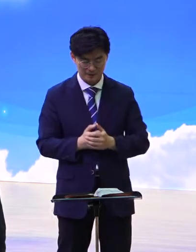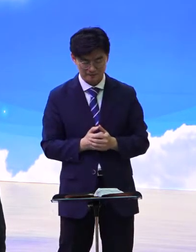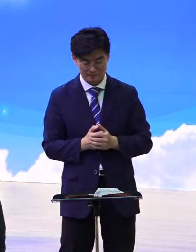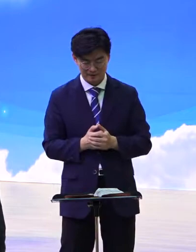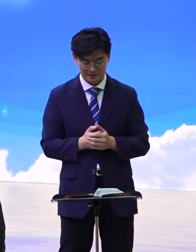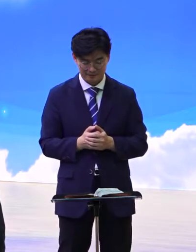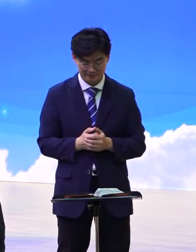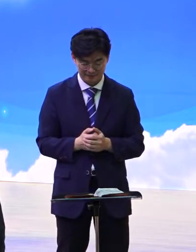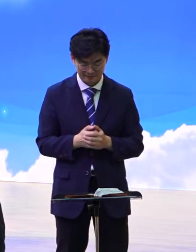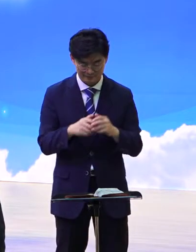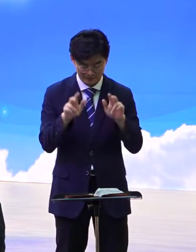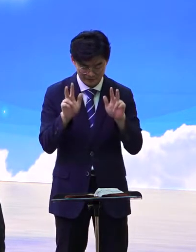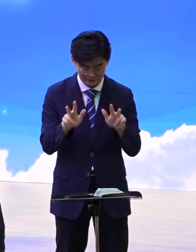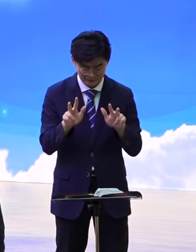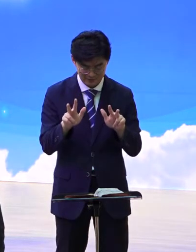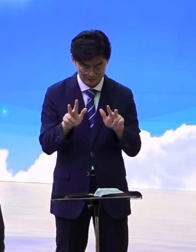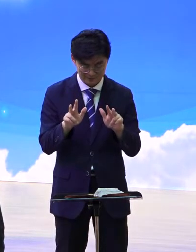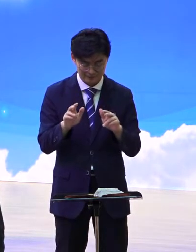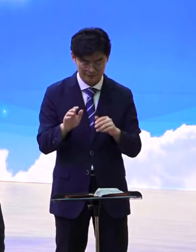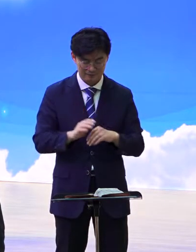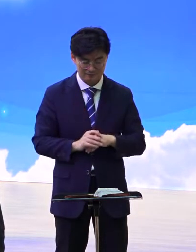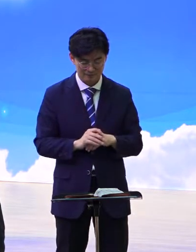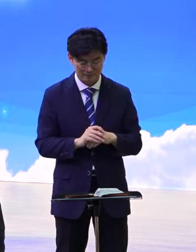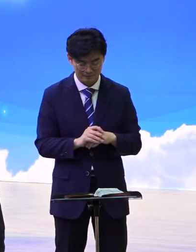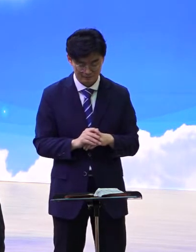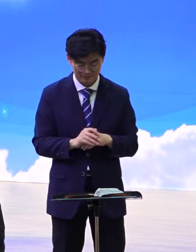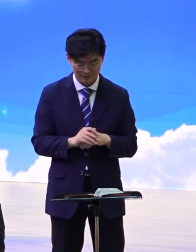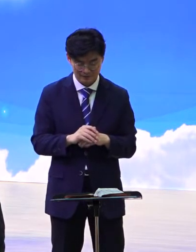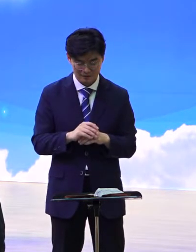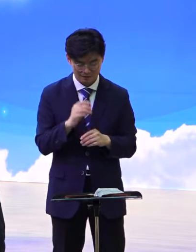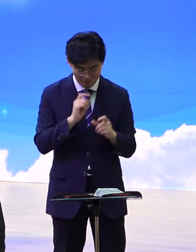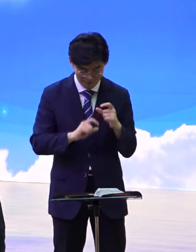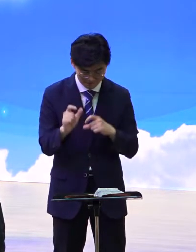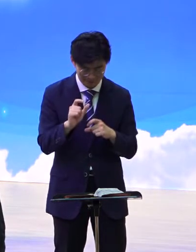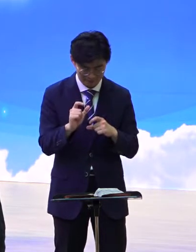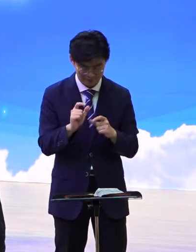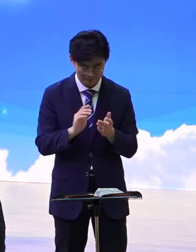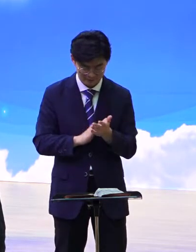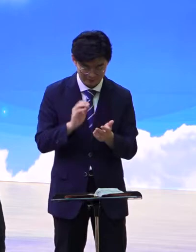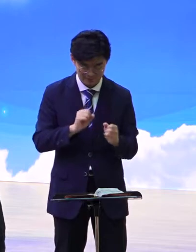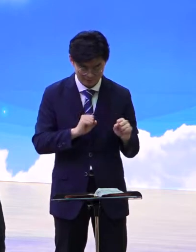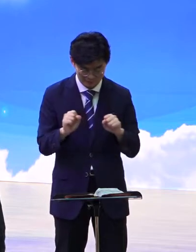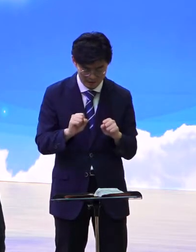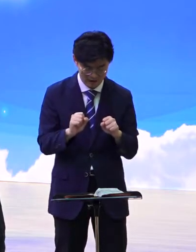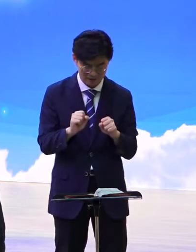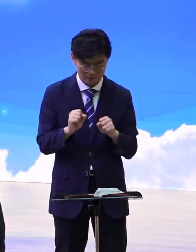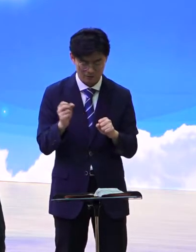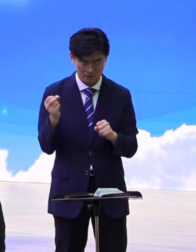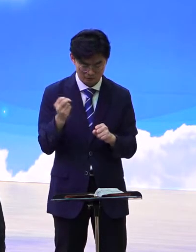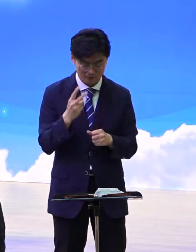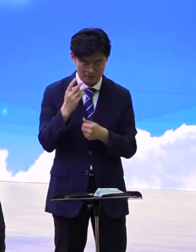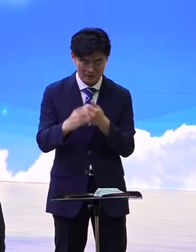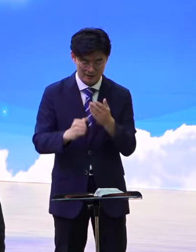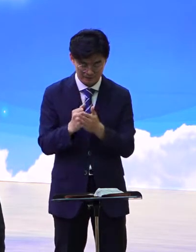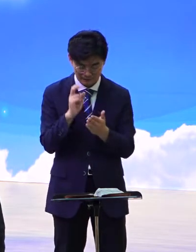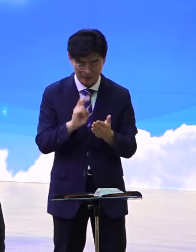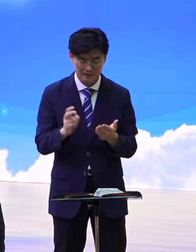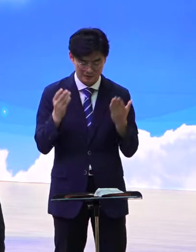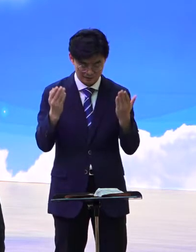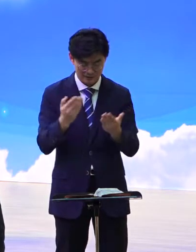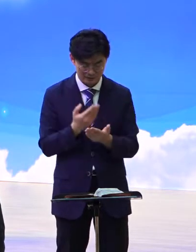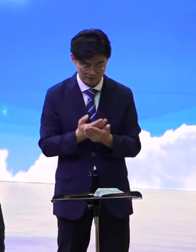주시옵소서. 이제 주저앉아 있다가 일어나게 하여 주시고 걷고 뛰게 하여 주시고 하나님을 찬양하게 하여 주시옵소서. 우리 한천년의